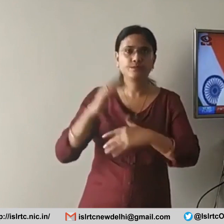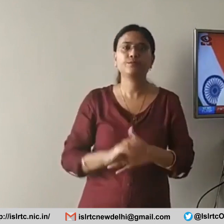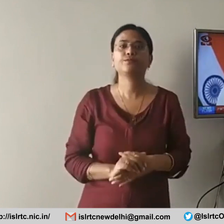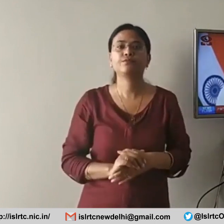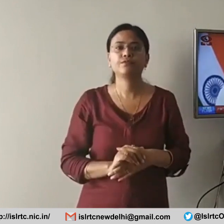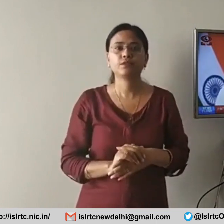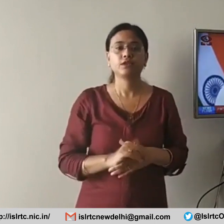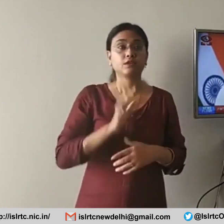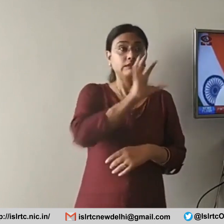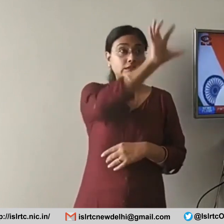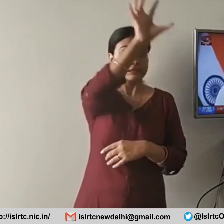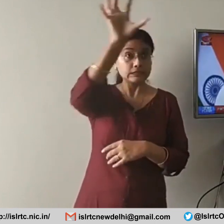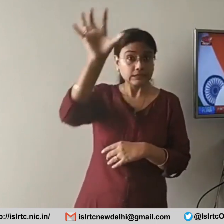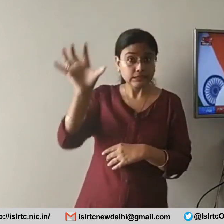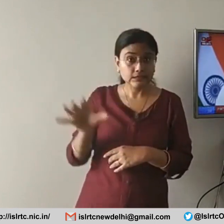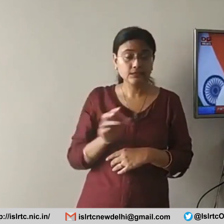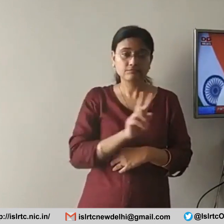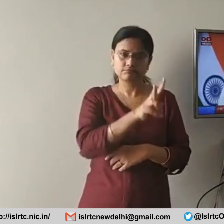कई देश